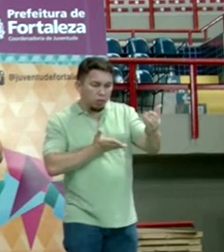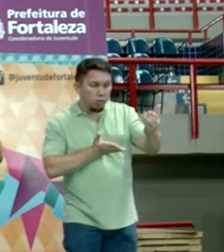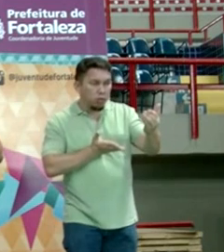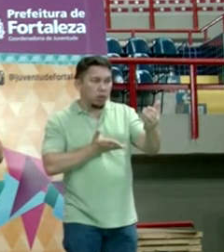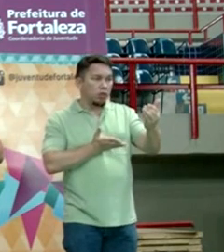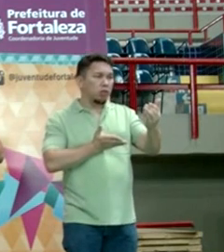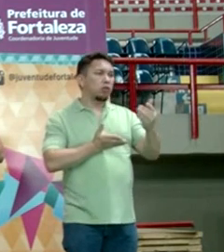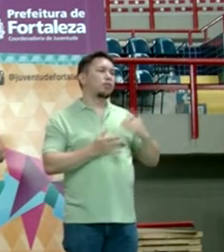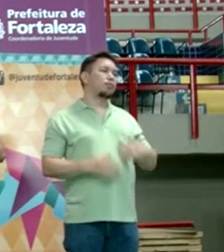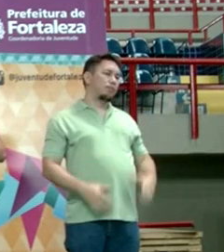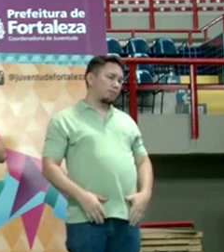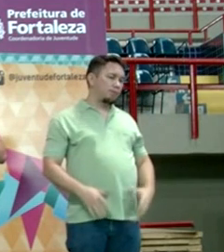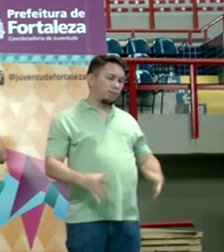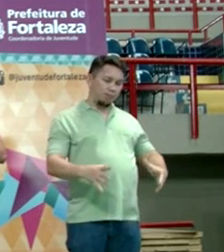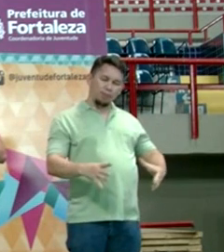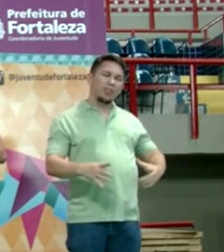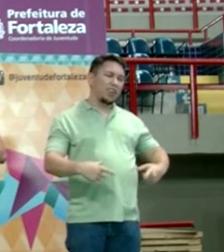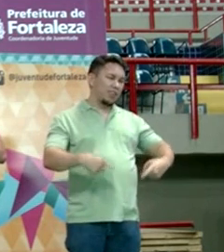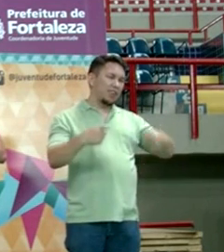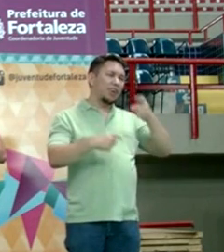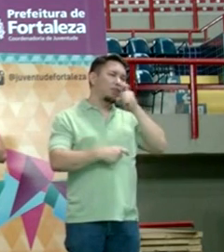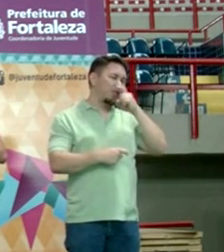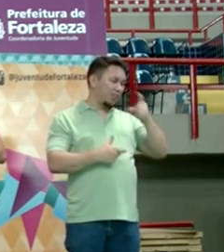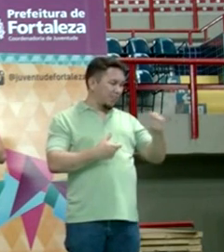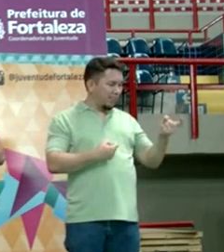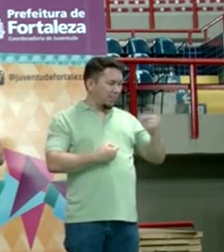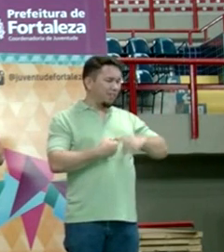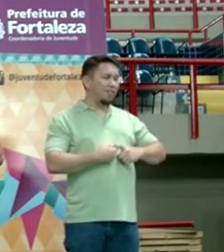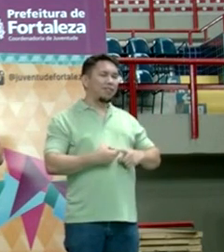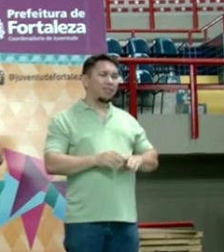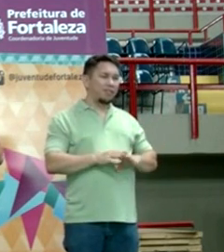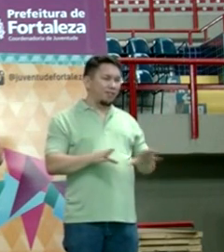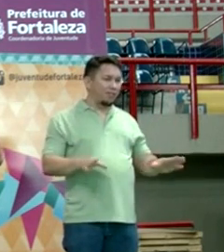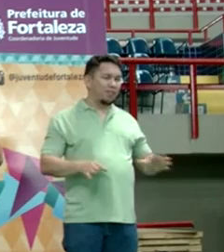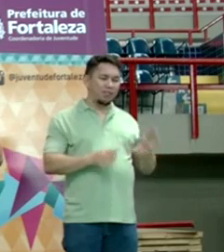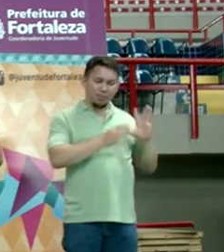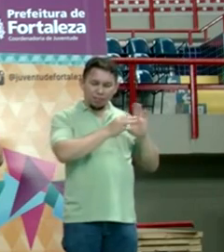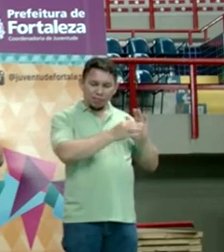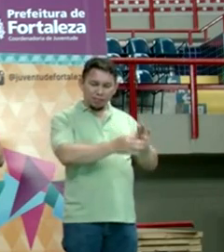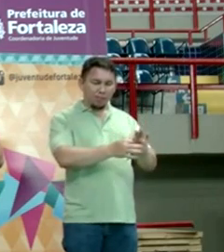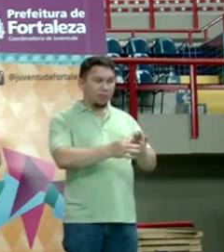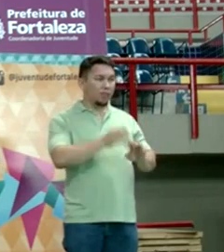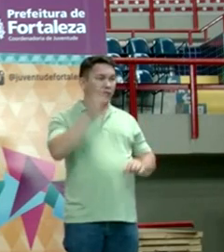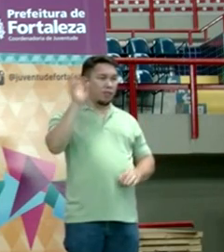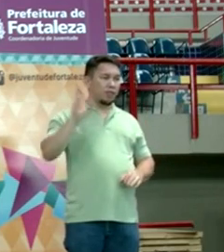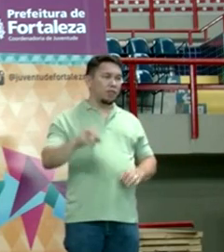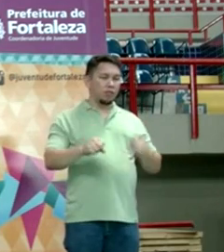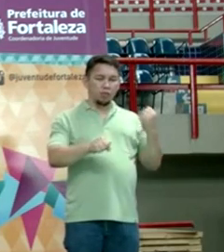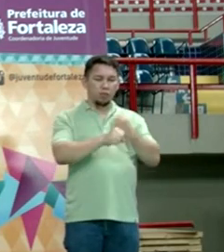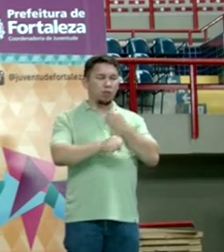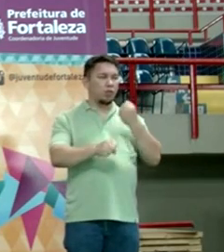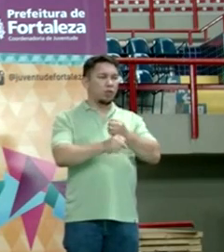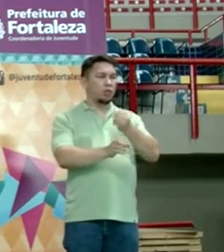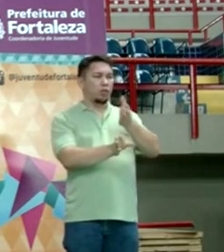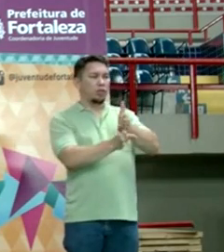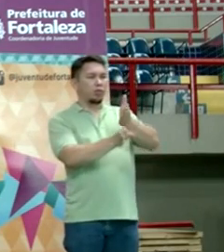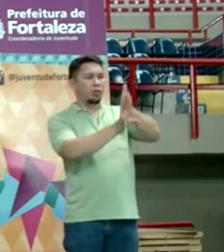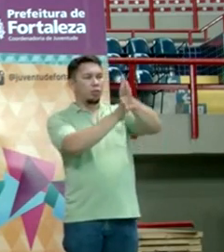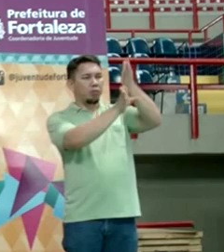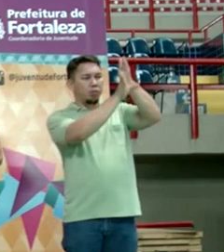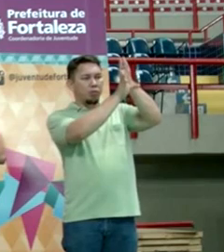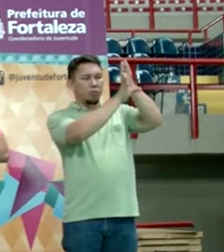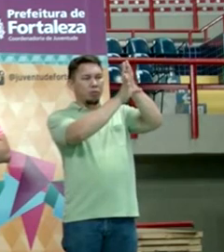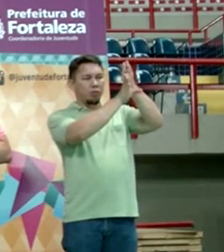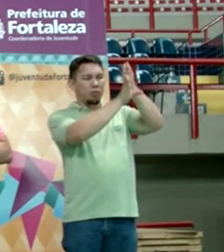daí, a Guerra Fria volta a pegar fogo de novo. E foi nesse contexto que a União Soviética construiu o muro de